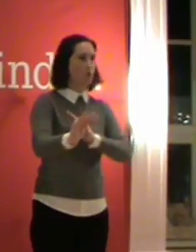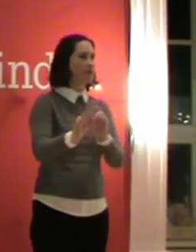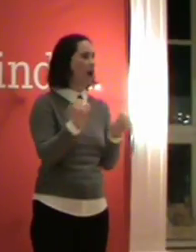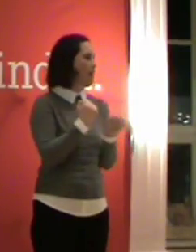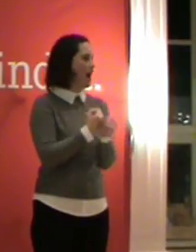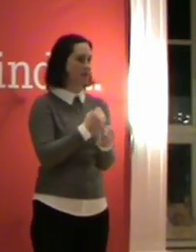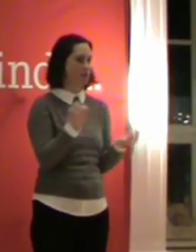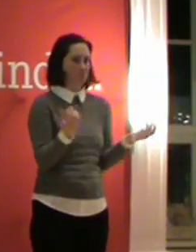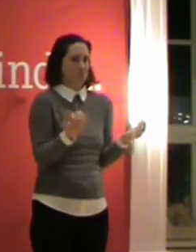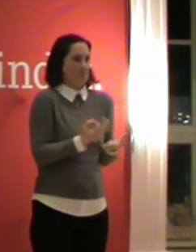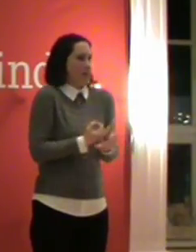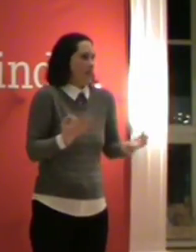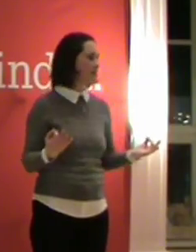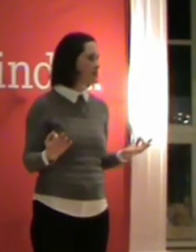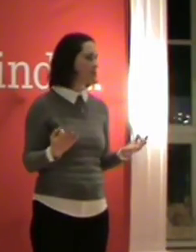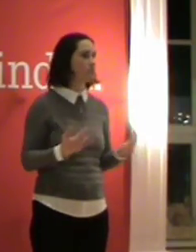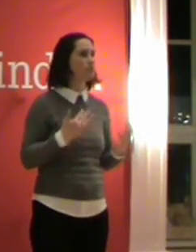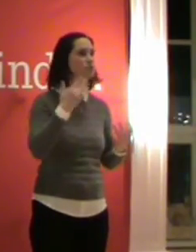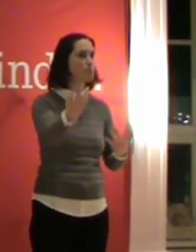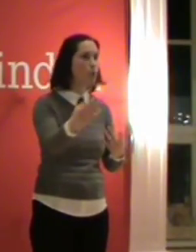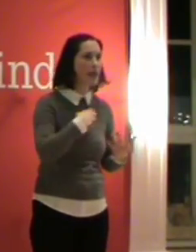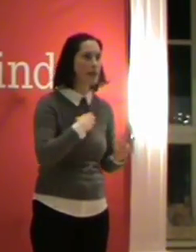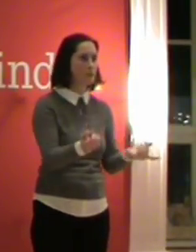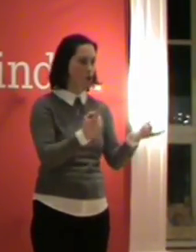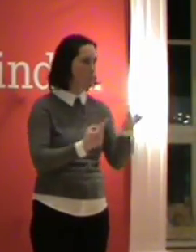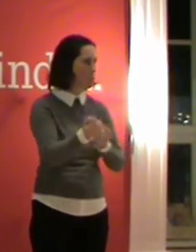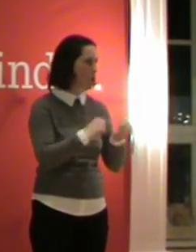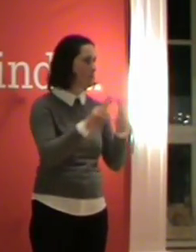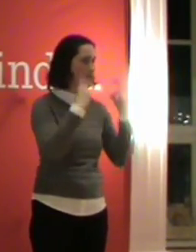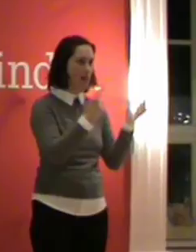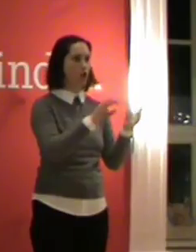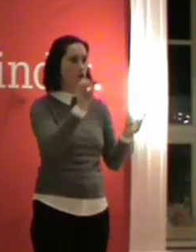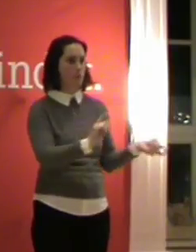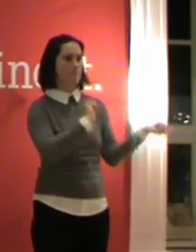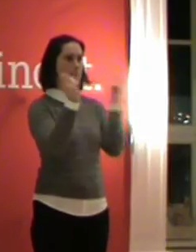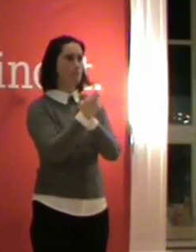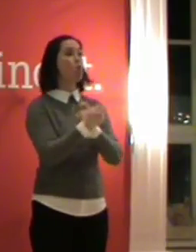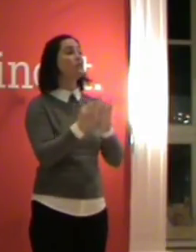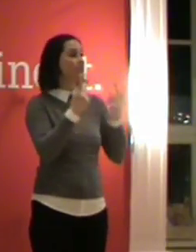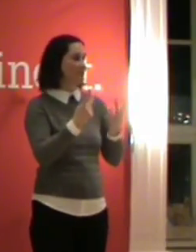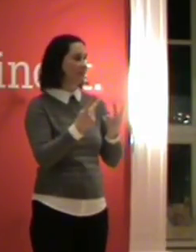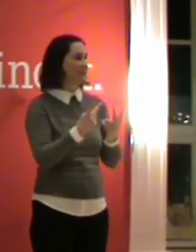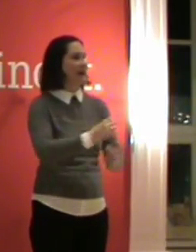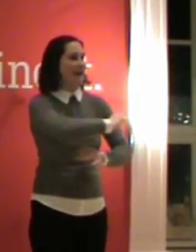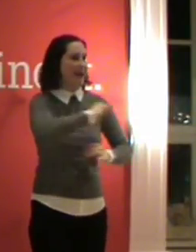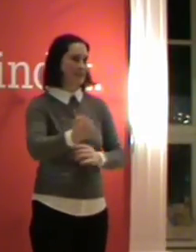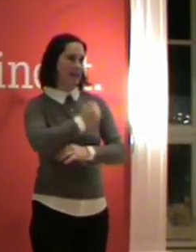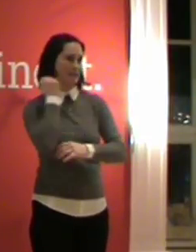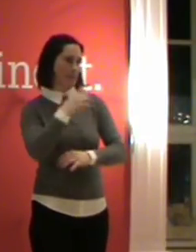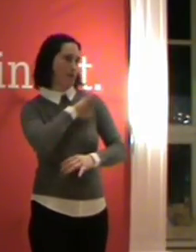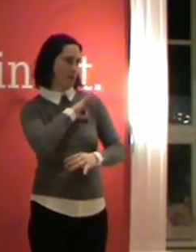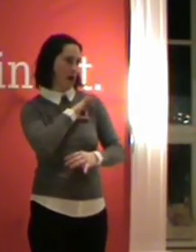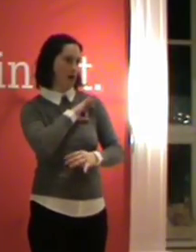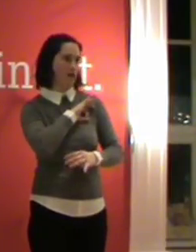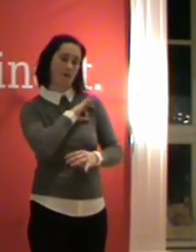war. Da werden Probleme entstehen, die Europa und die Welt verändern können. Und es gibt eine starke rechtspopulistische und rechtsextremistische Partei in